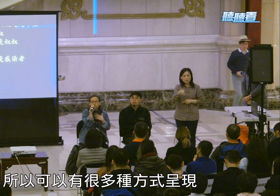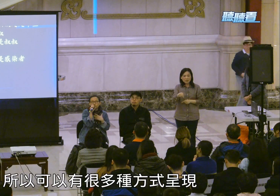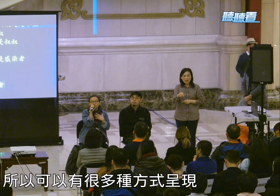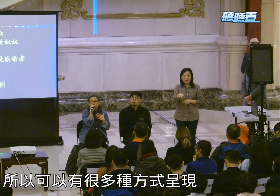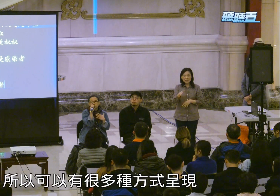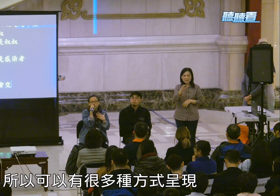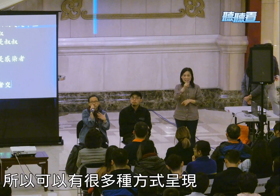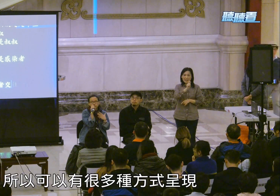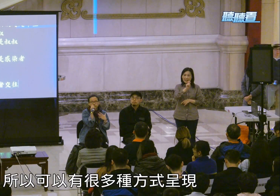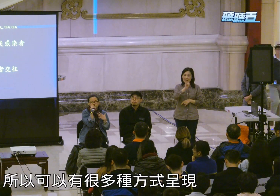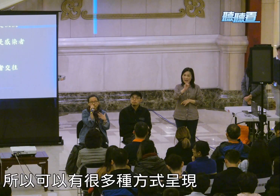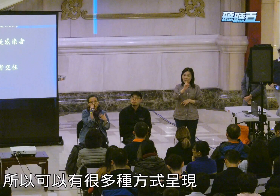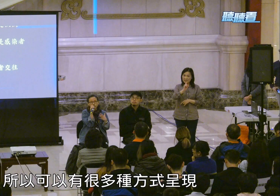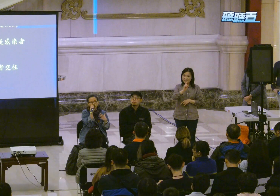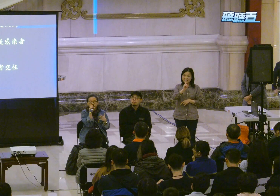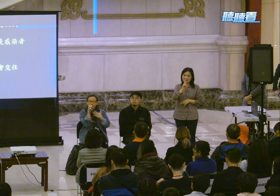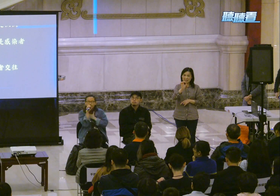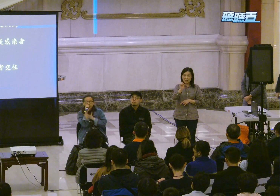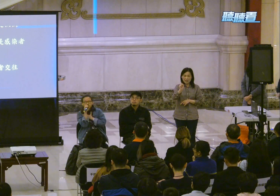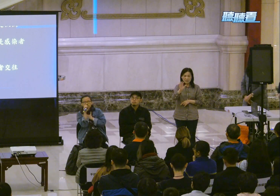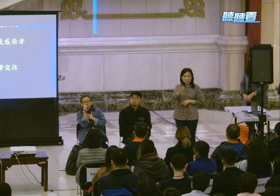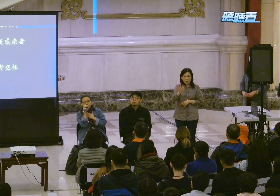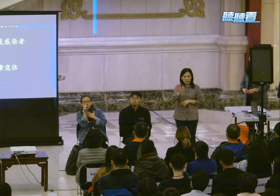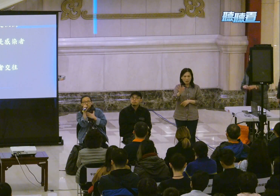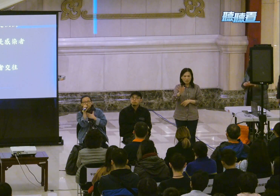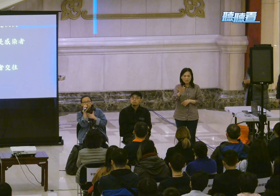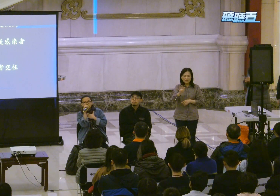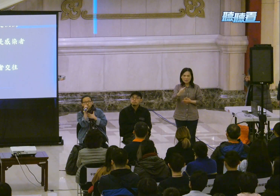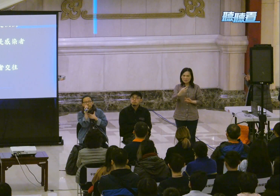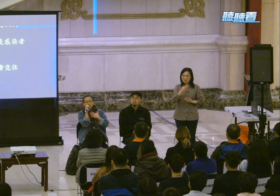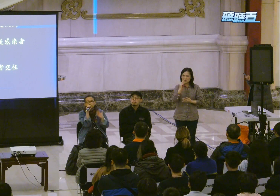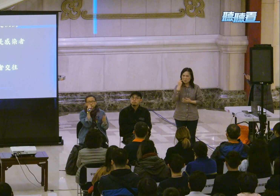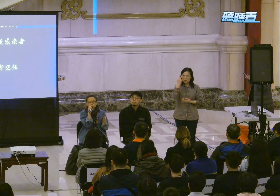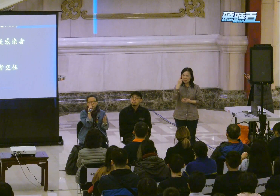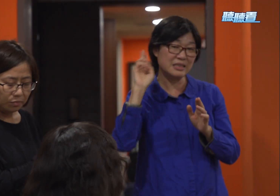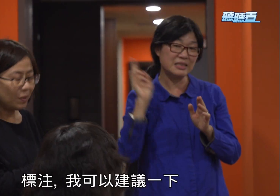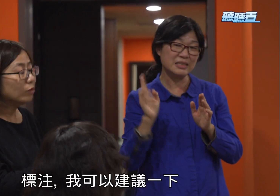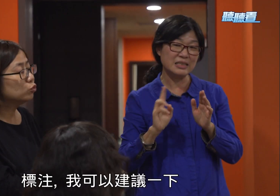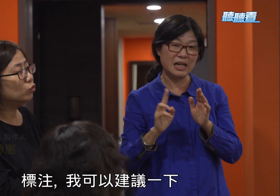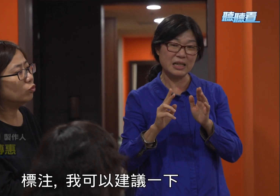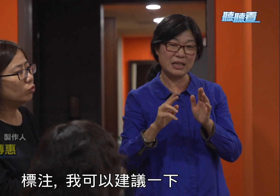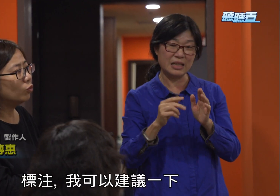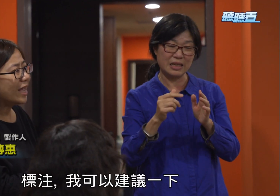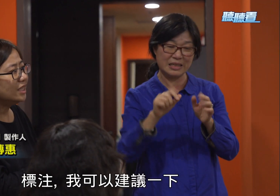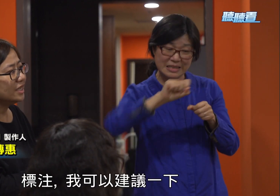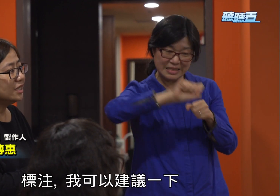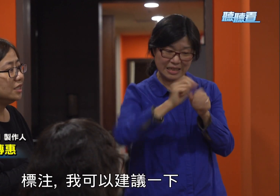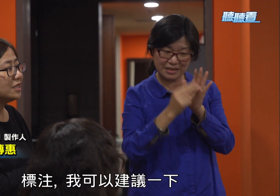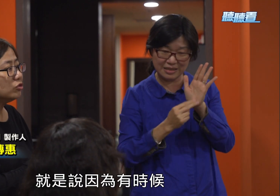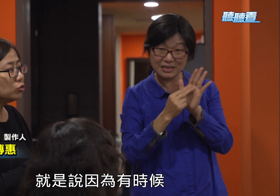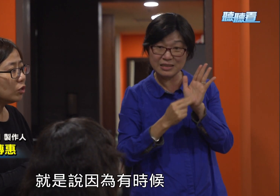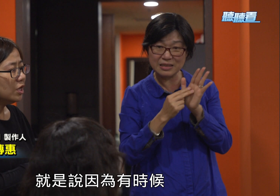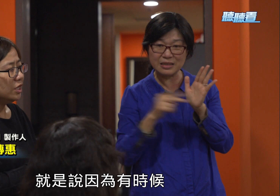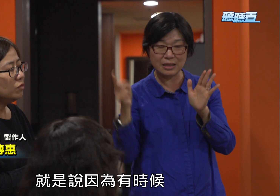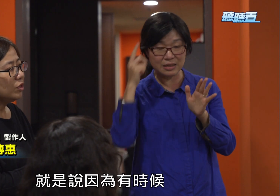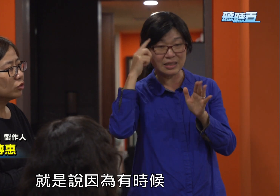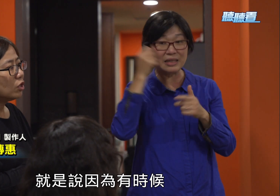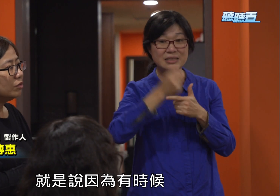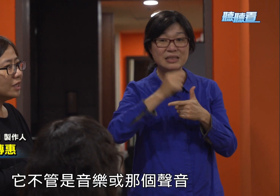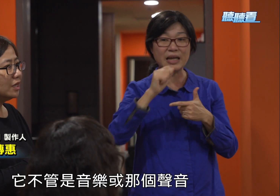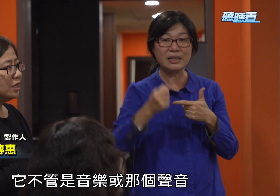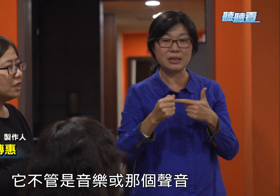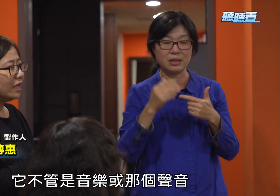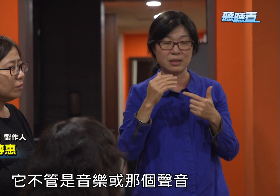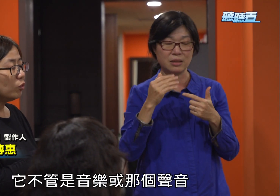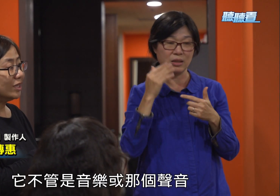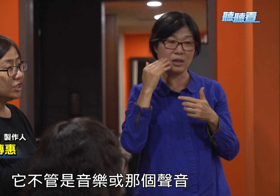多种方式呈现， 他从更外面的一个角度去看这件事的 标注。我可以建议一下，就是说因为有时